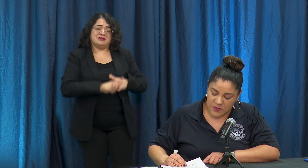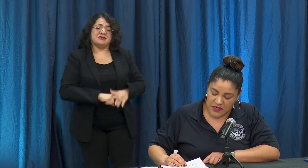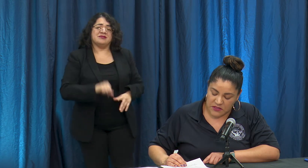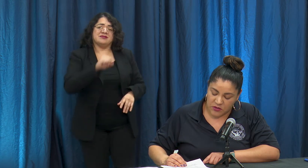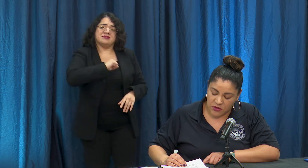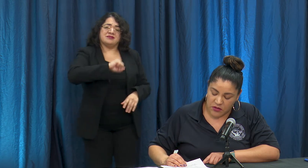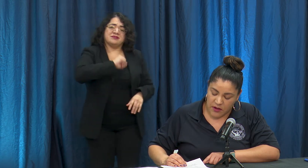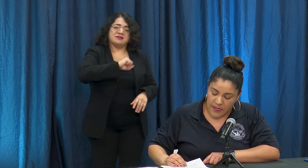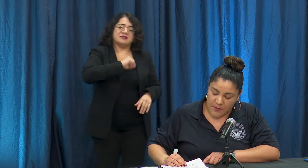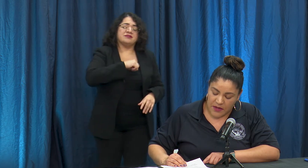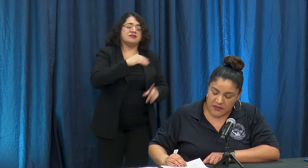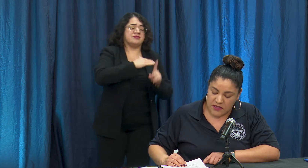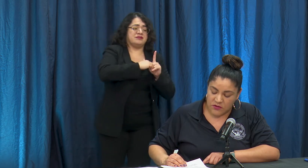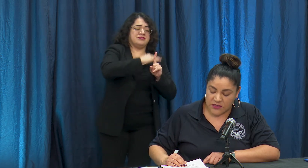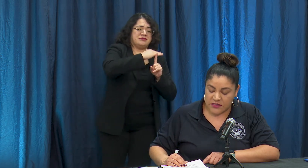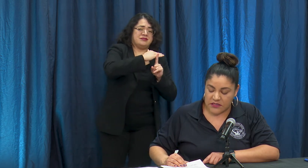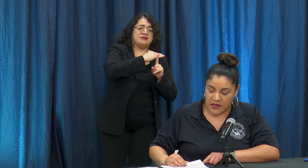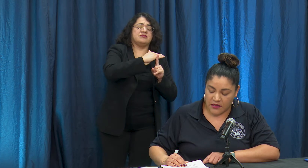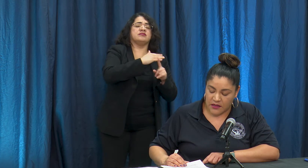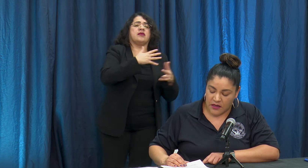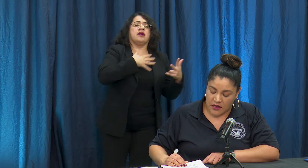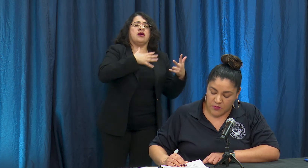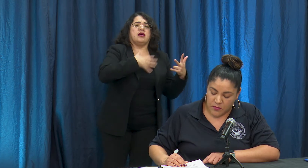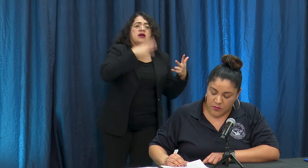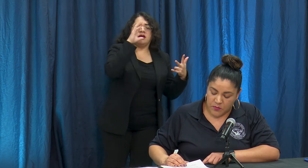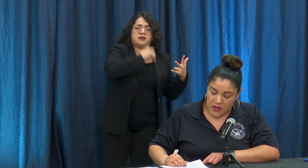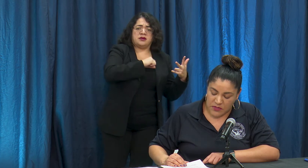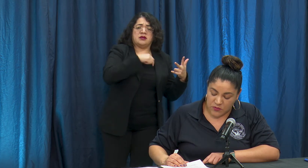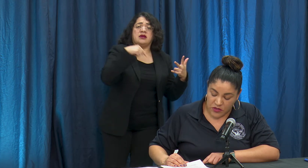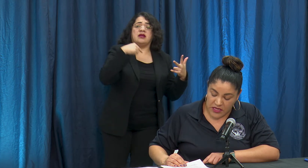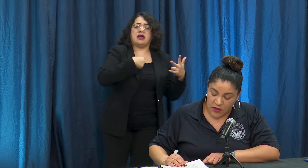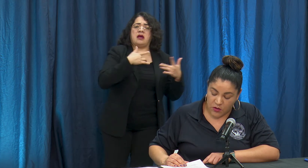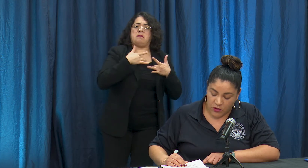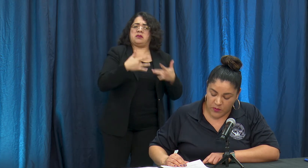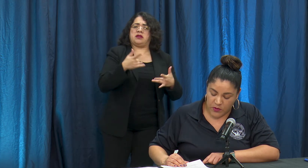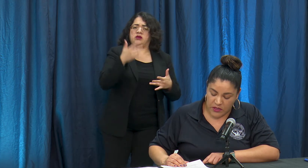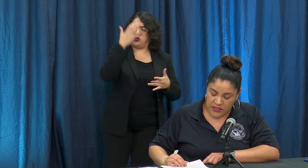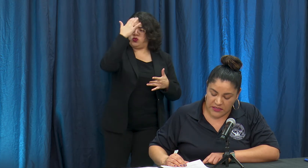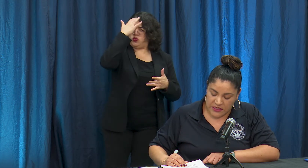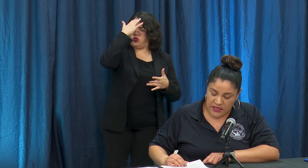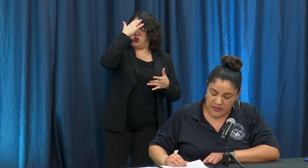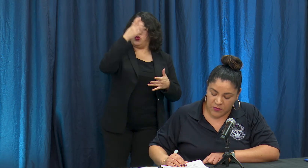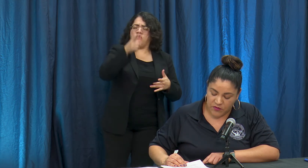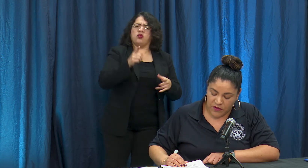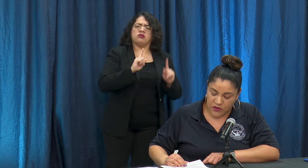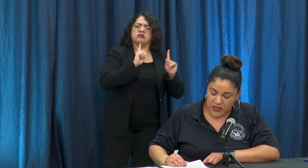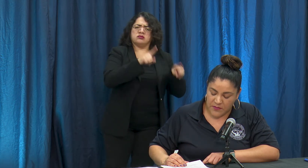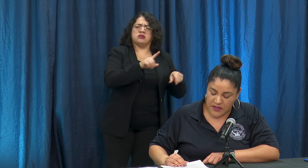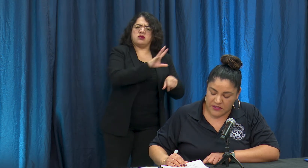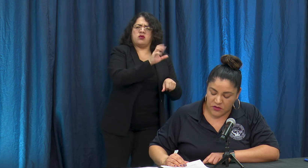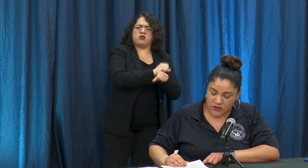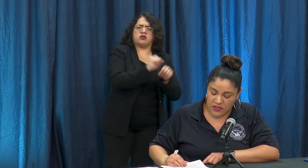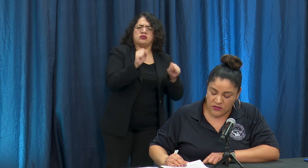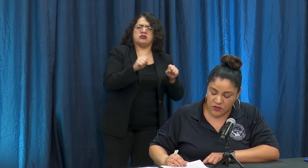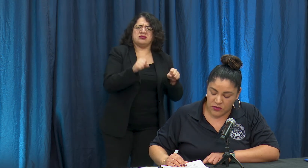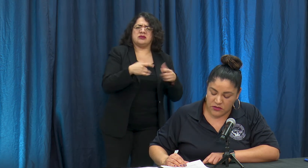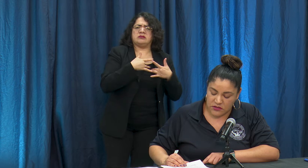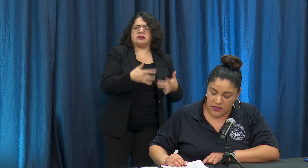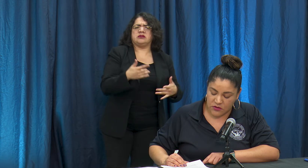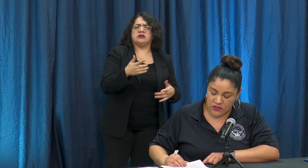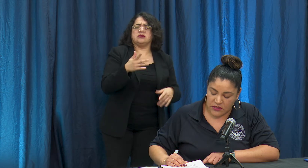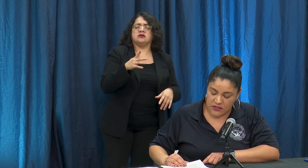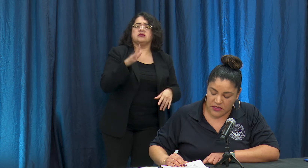de respiración. Para hacer una cita el mismo día o por el día siguiente, por favor llame al